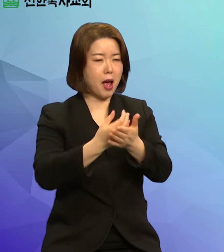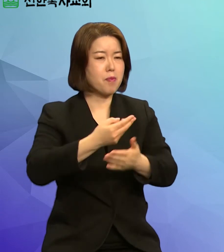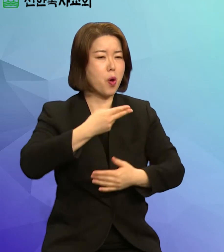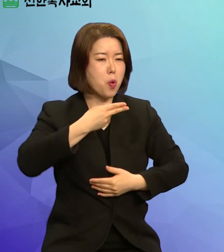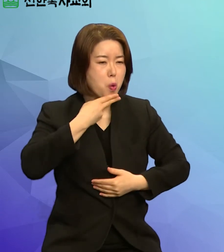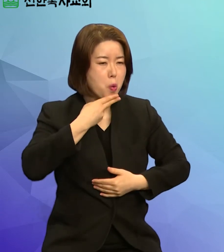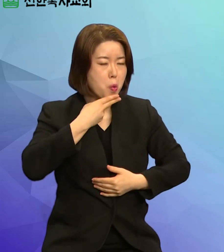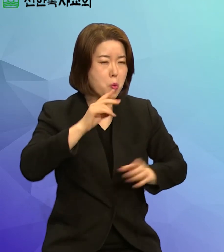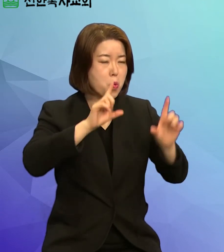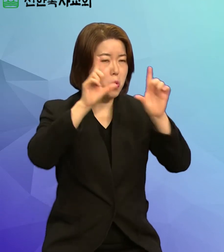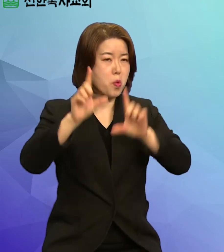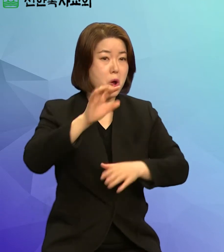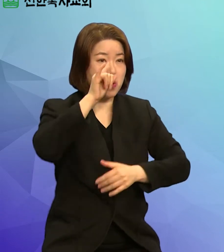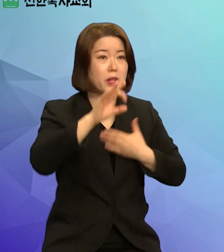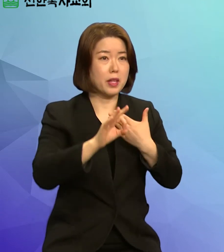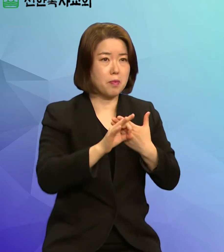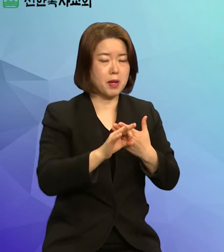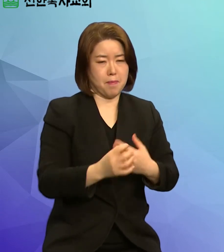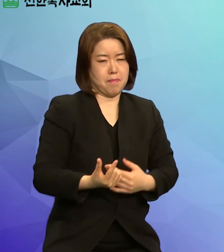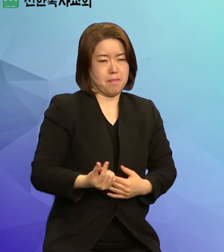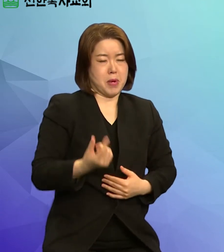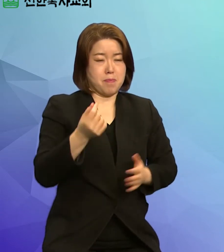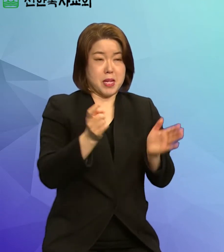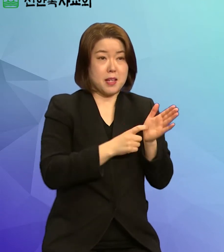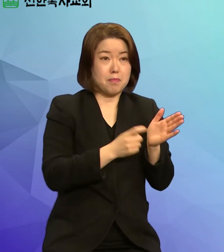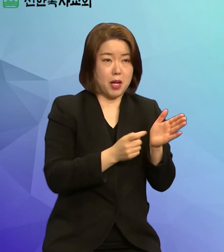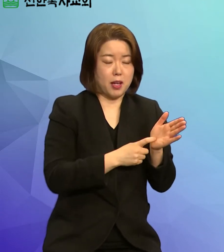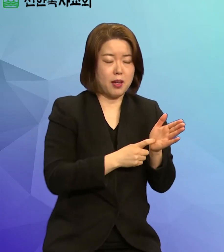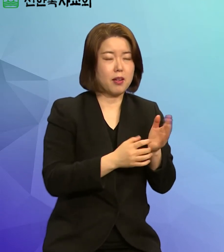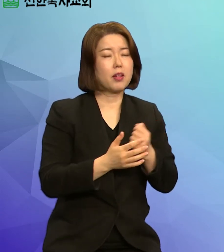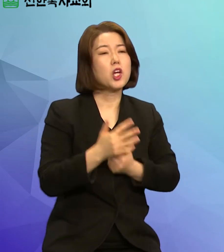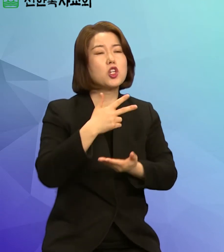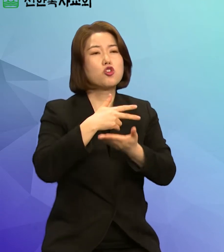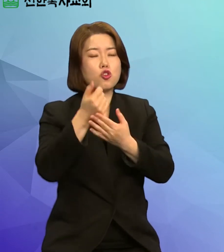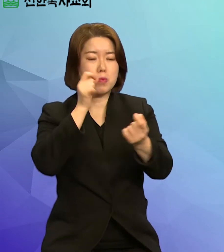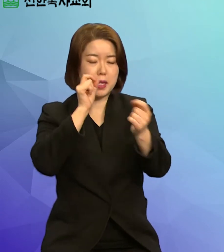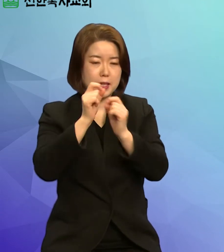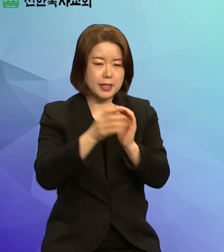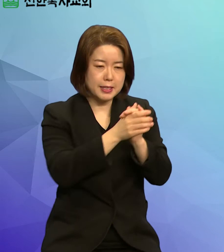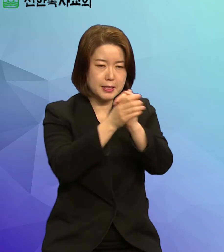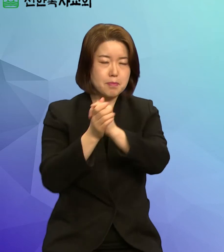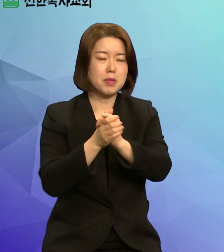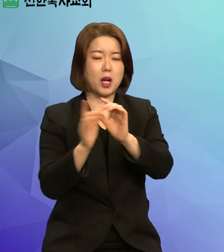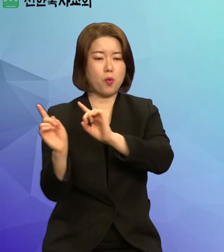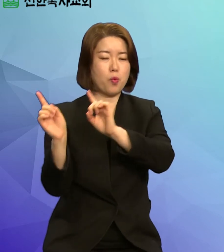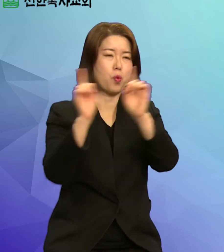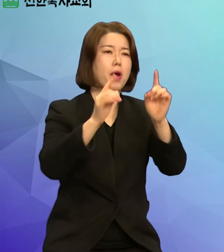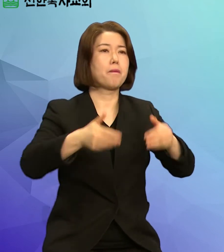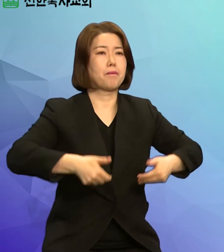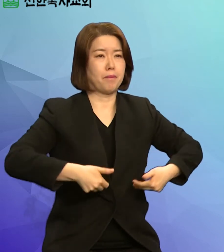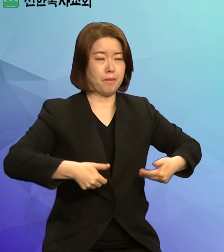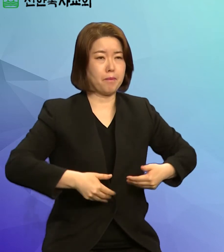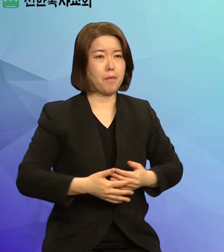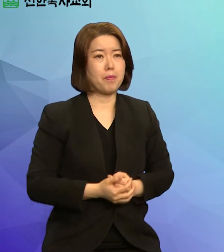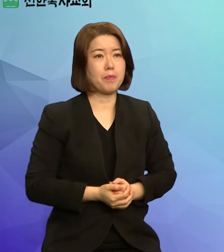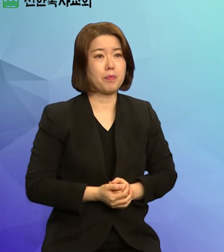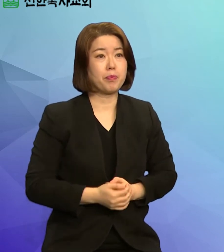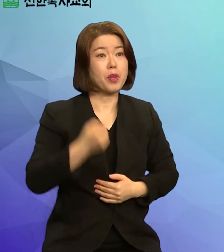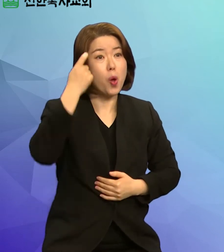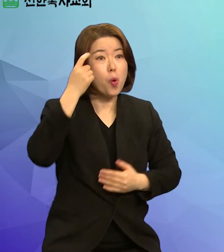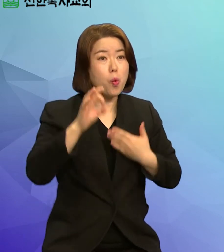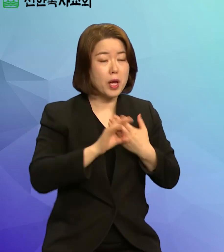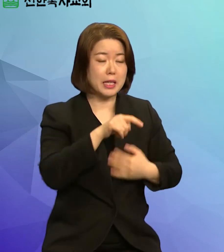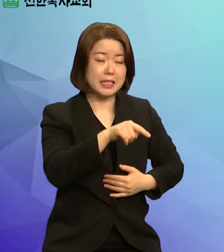있다면 시급히 주님과의 친밀함을 회복해야 합니다. 왜냐하면 지금 있는